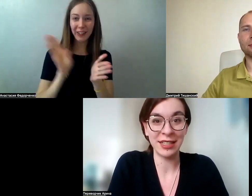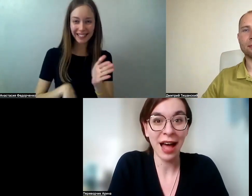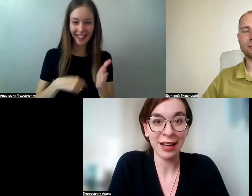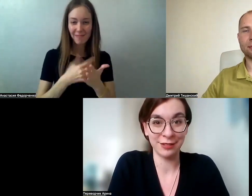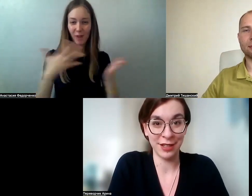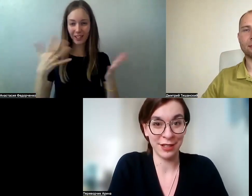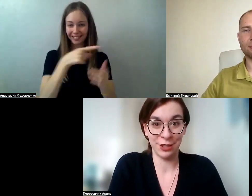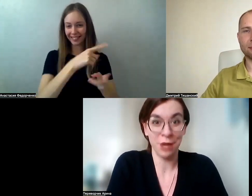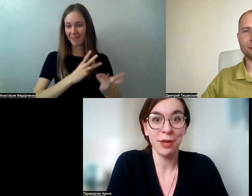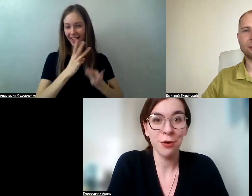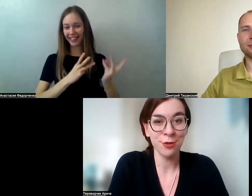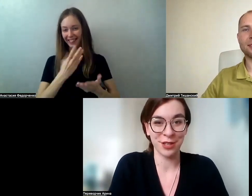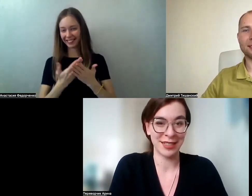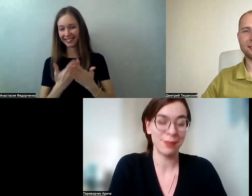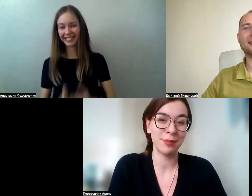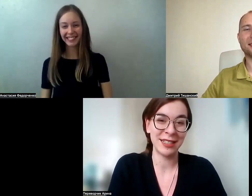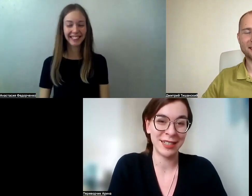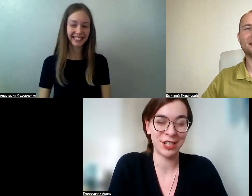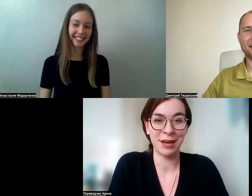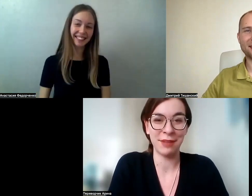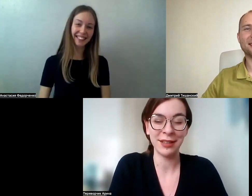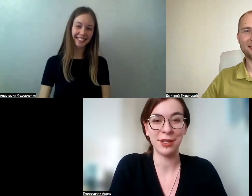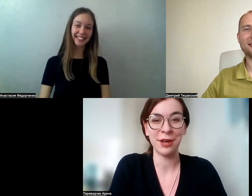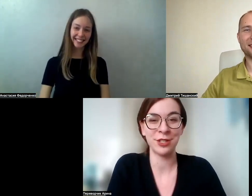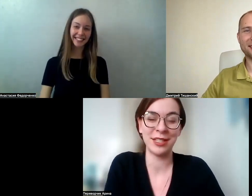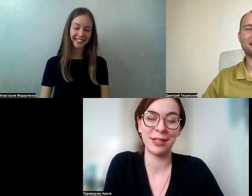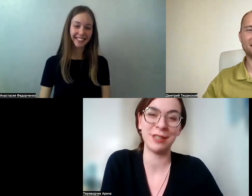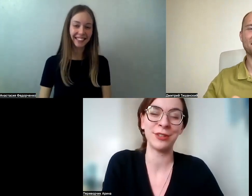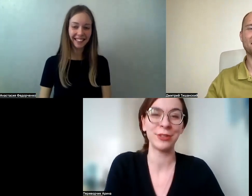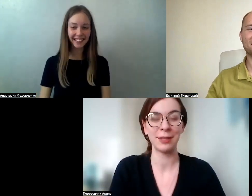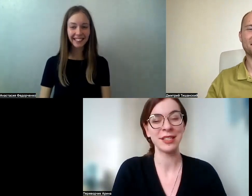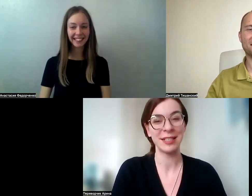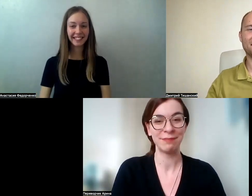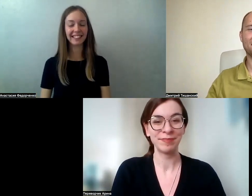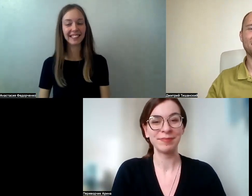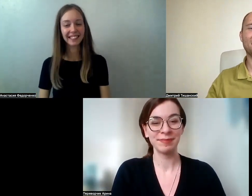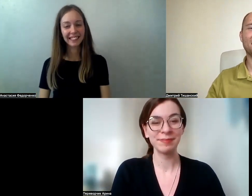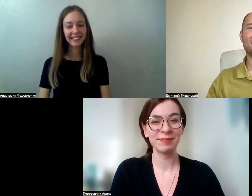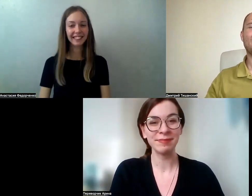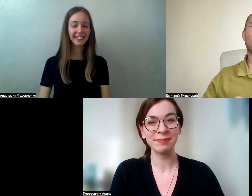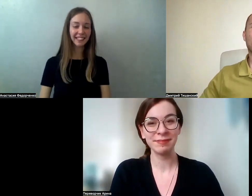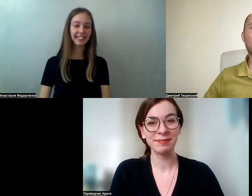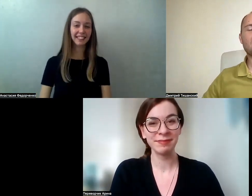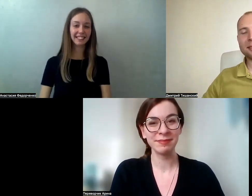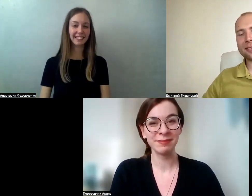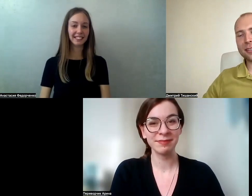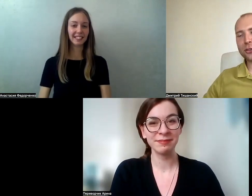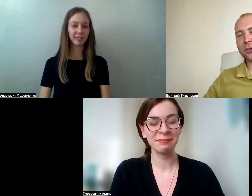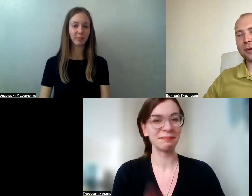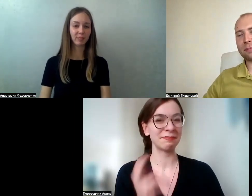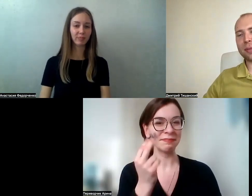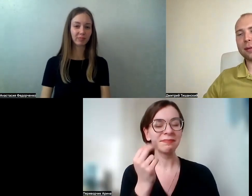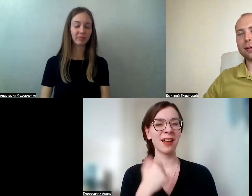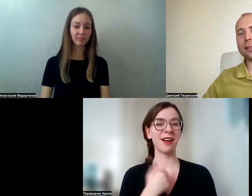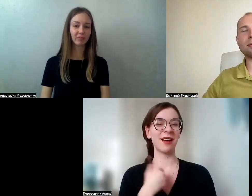слышащие одинаковы, и чем я хуже, на самом деле ничем. Это меня очень сильно мотивирует, эта мысль. Да, я бы сказал,